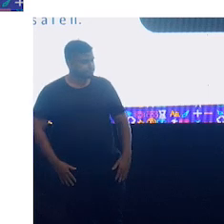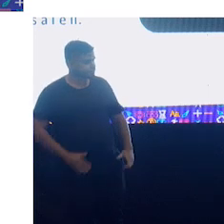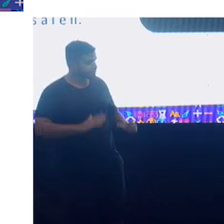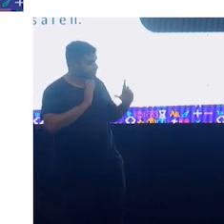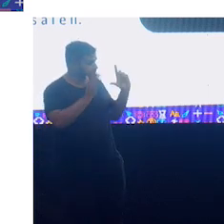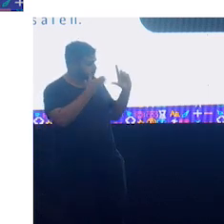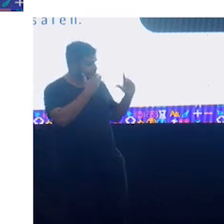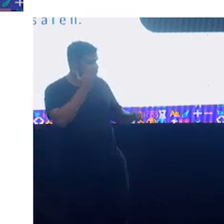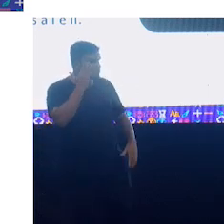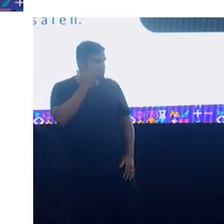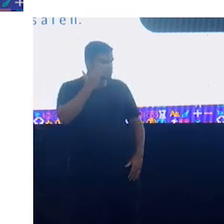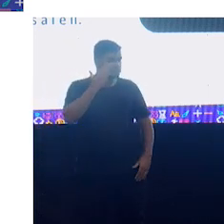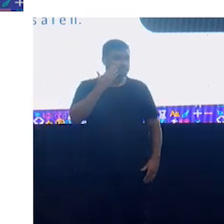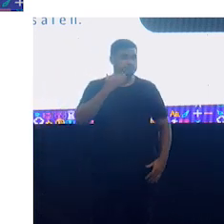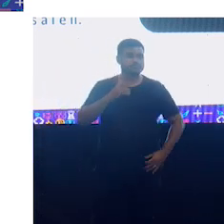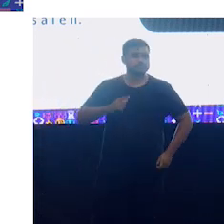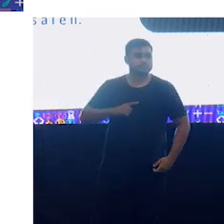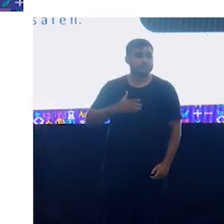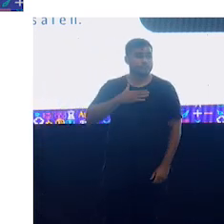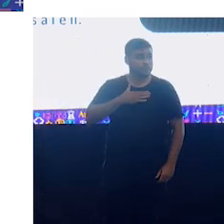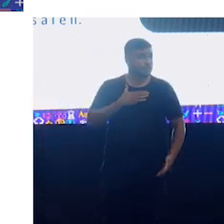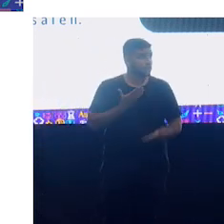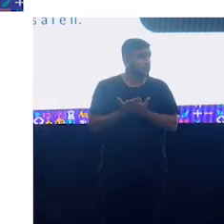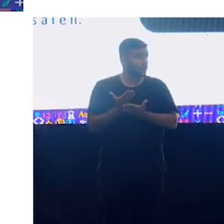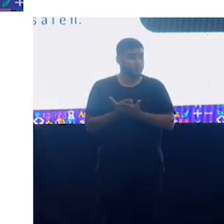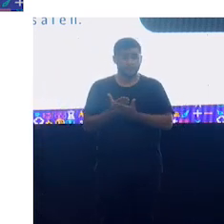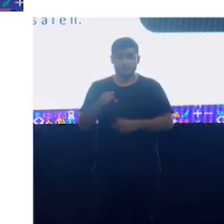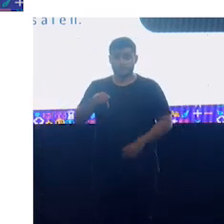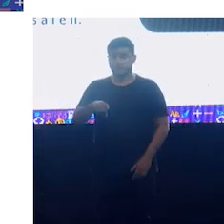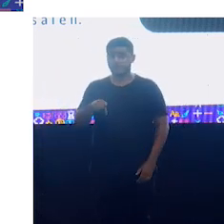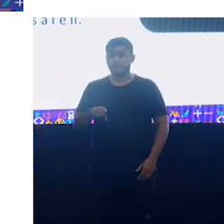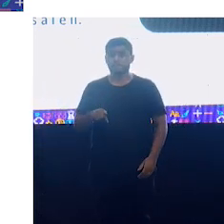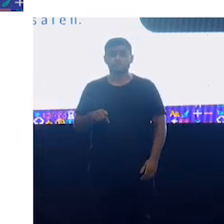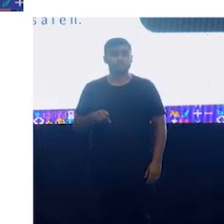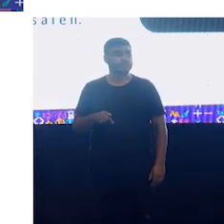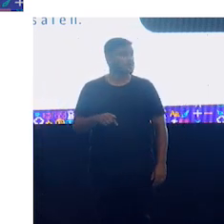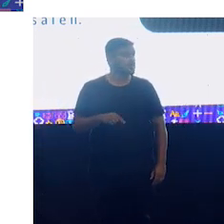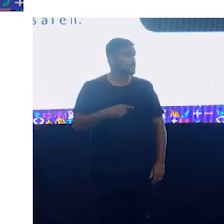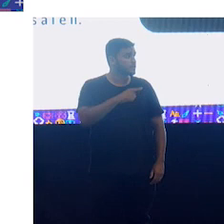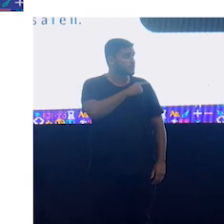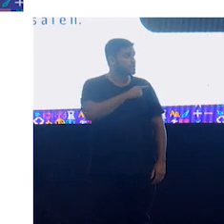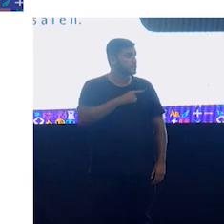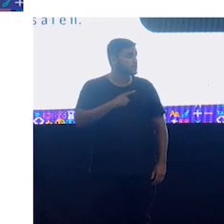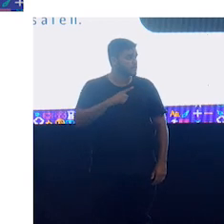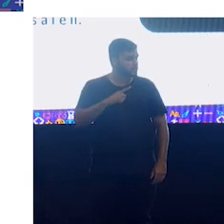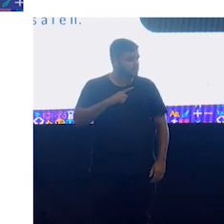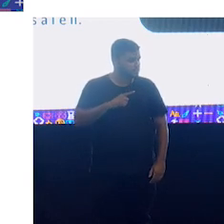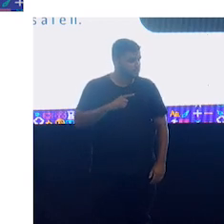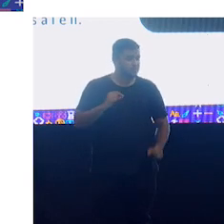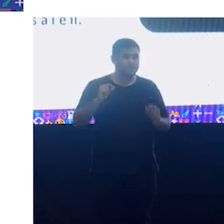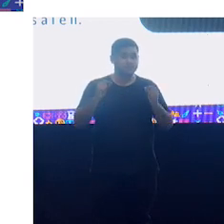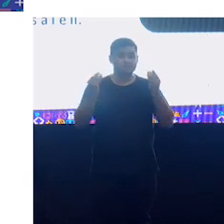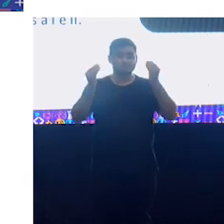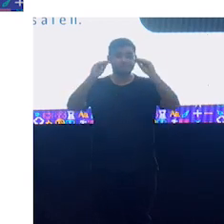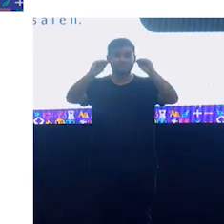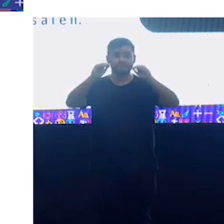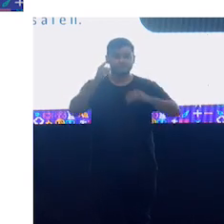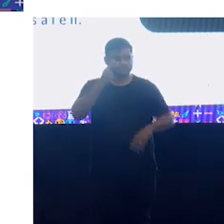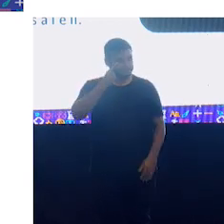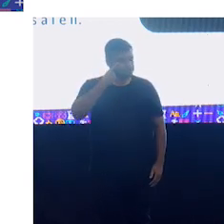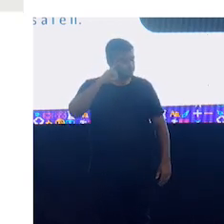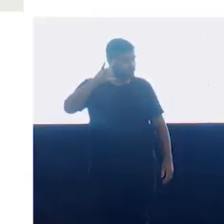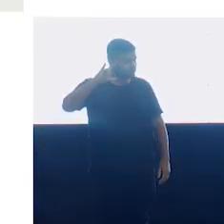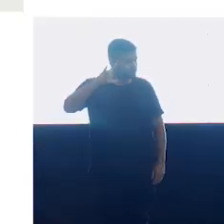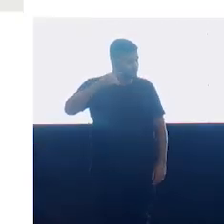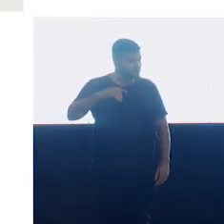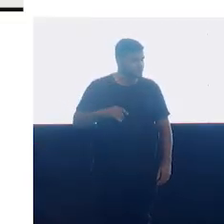pegou. E para encerrar a minha aula, para encerrar num clima legal, como a gente está na época dos memes, uns memezinhos para